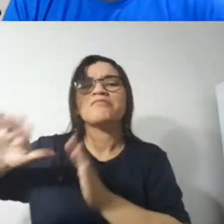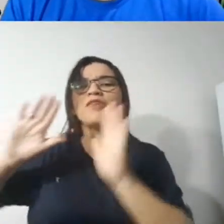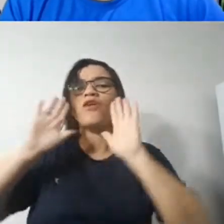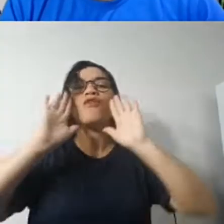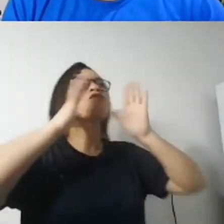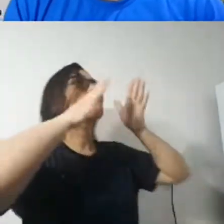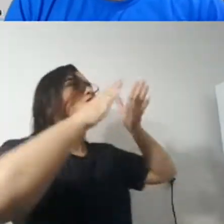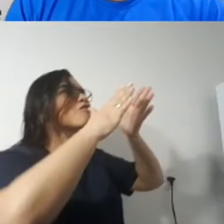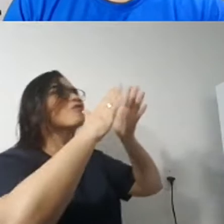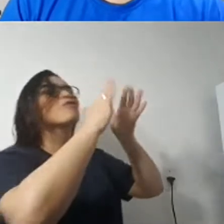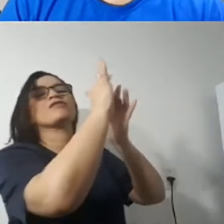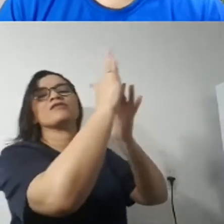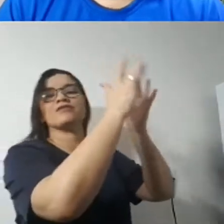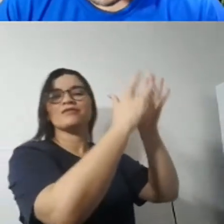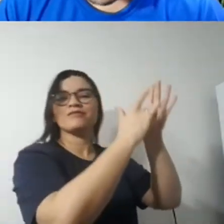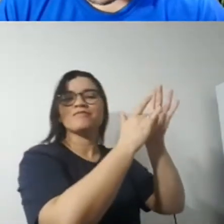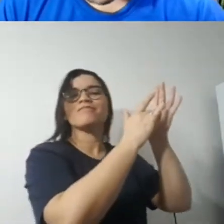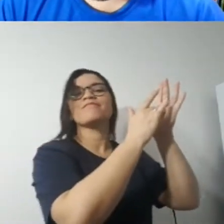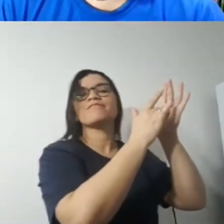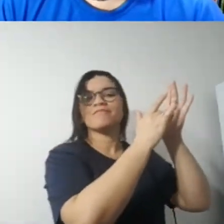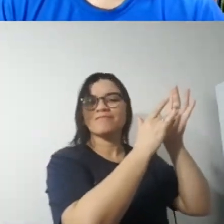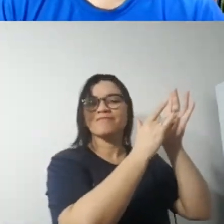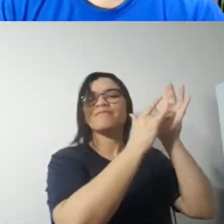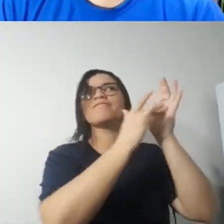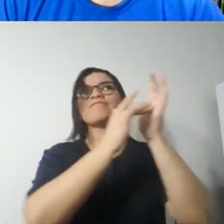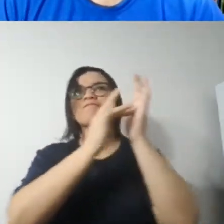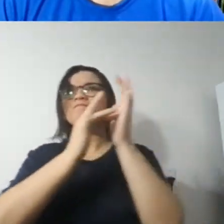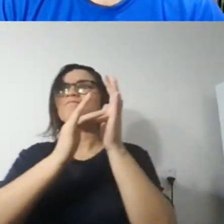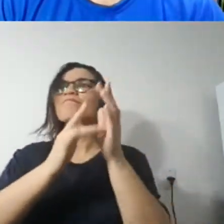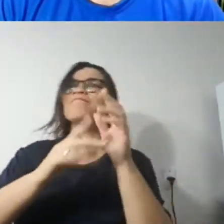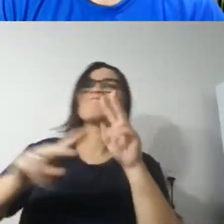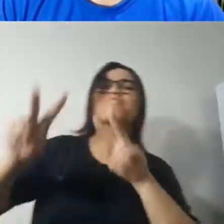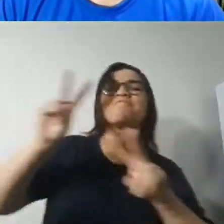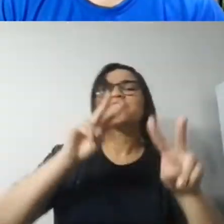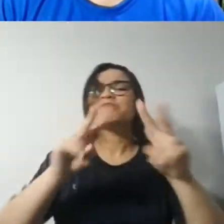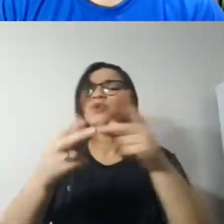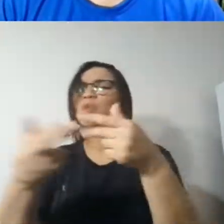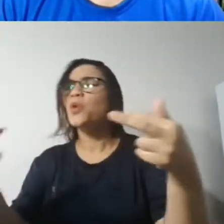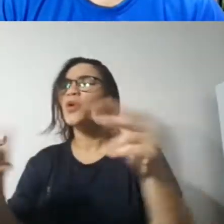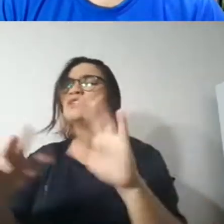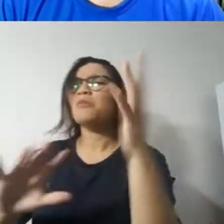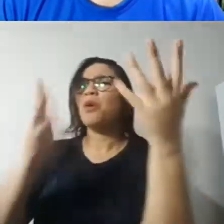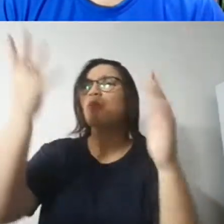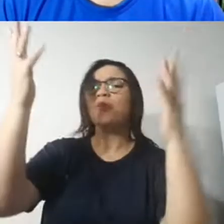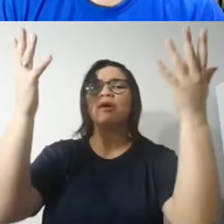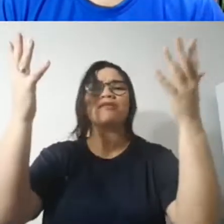não me quero conquistar. Alegre estou,